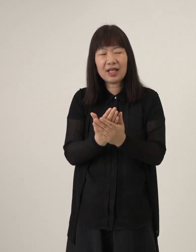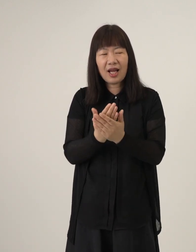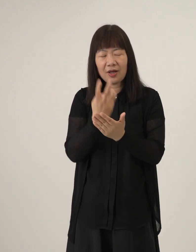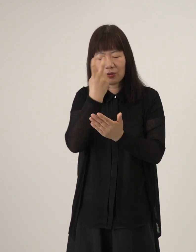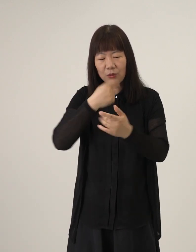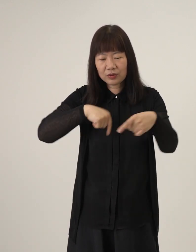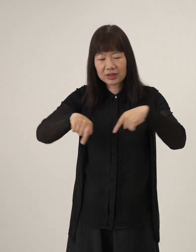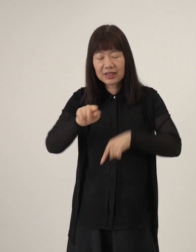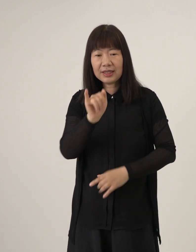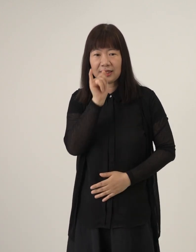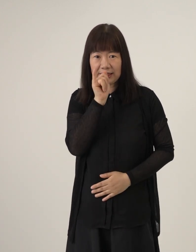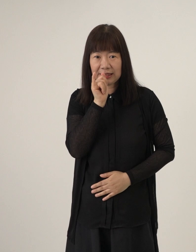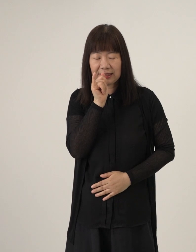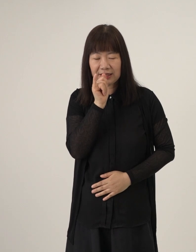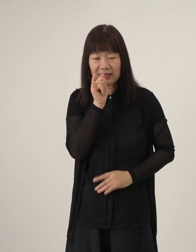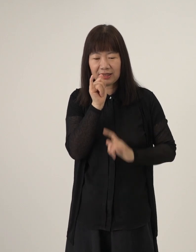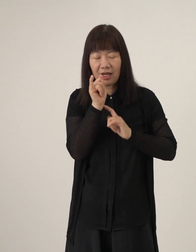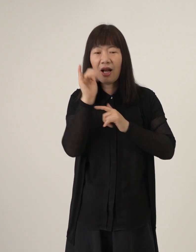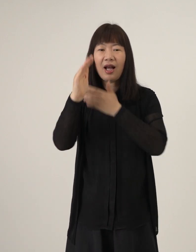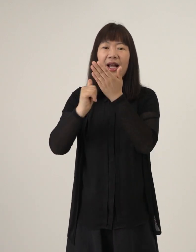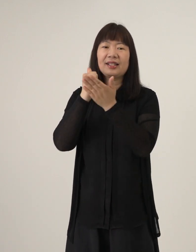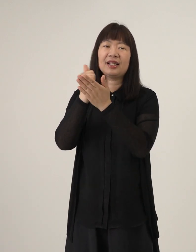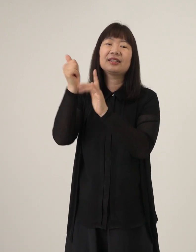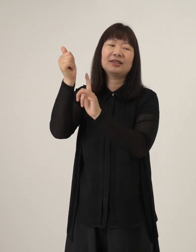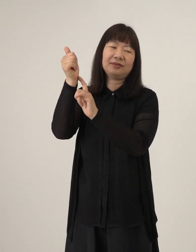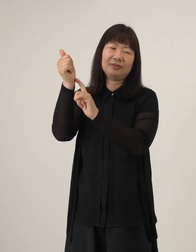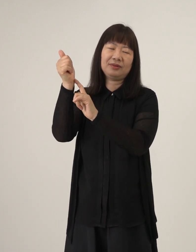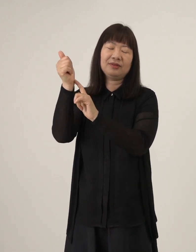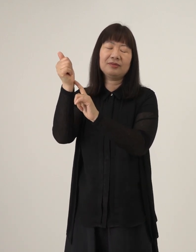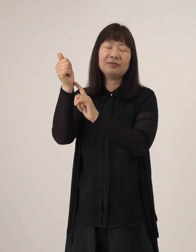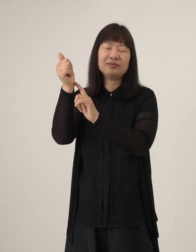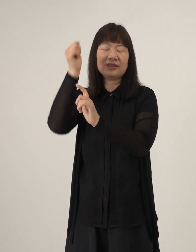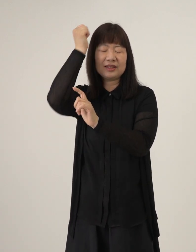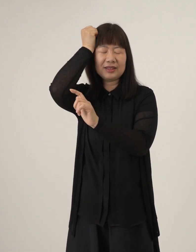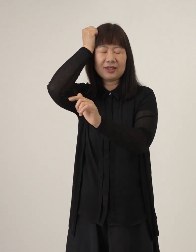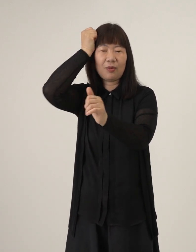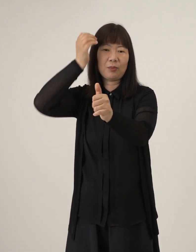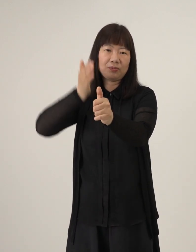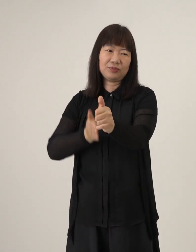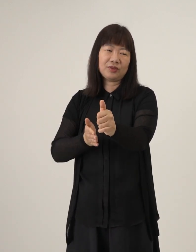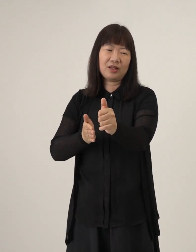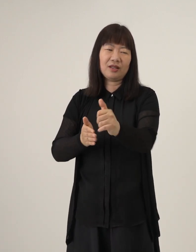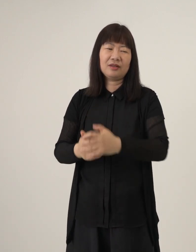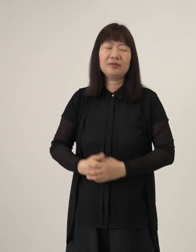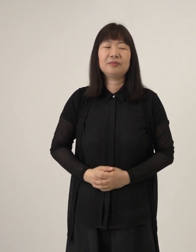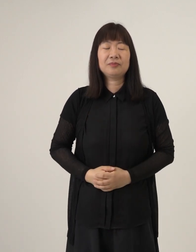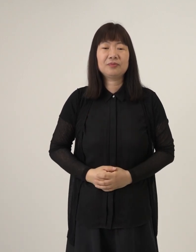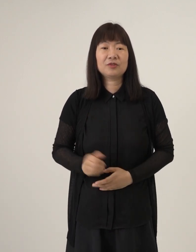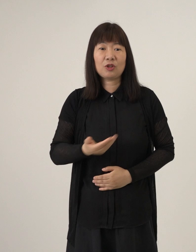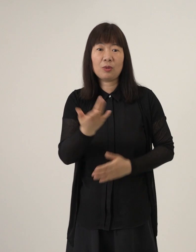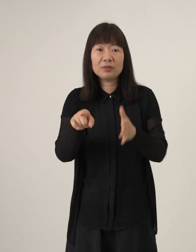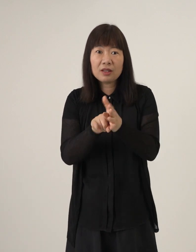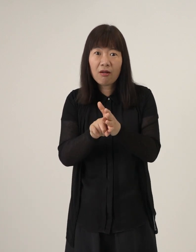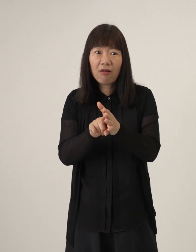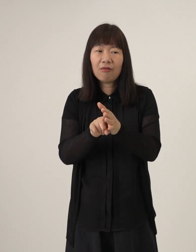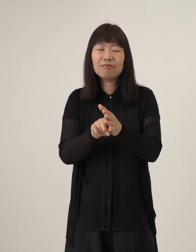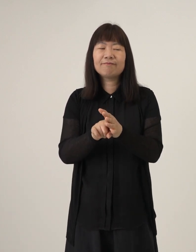통치하시고 주관하시는 하나님이시라는 것을 잊어서는 안 돼요. 믿습니까?